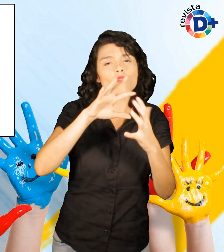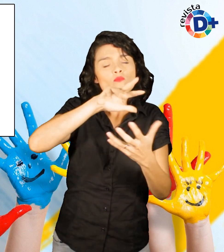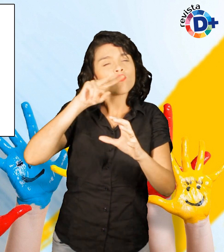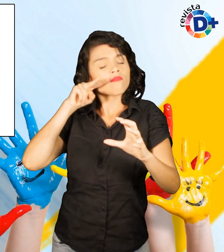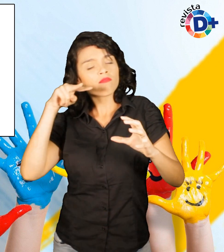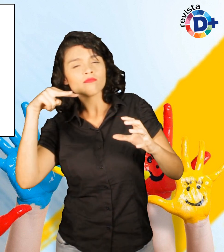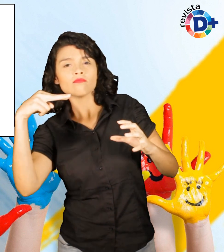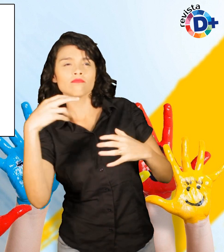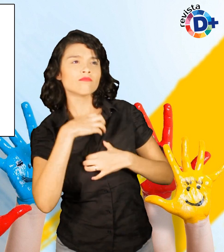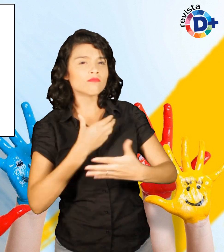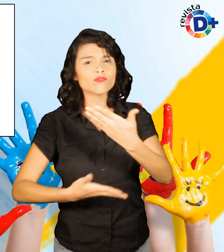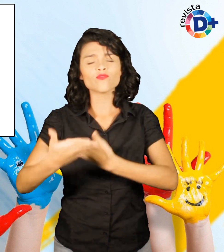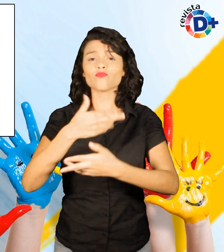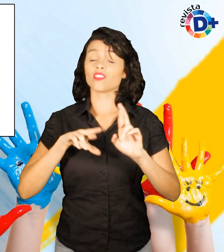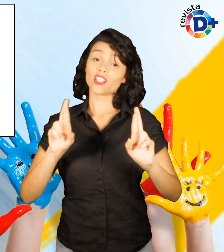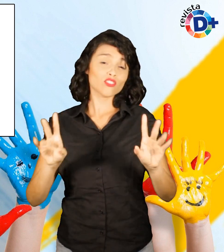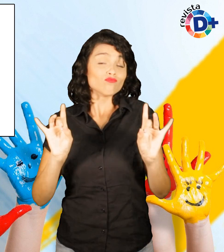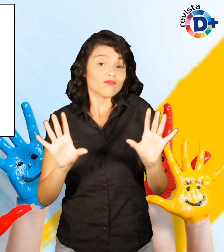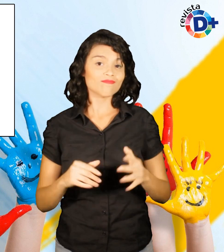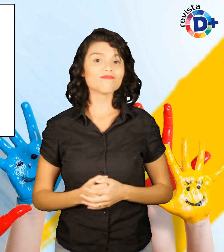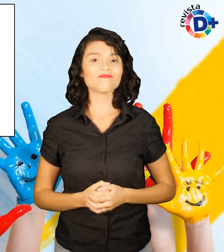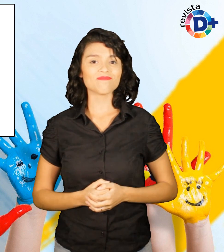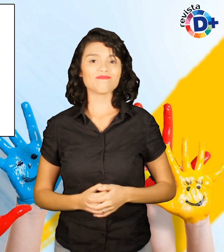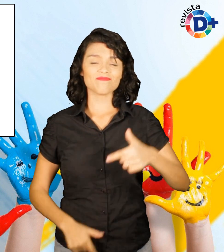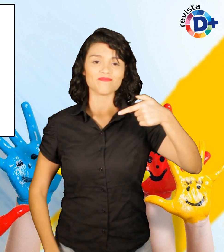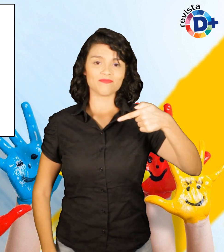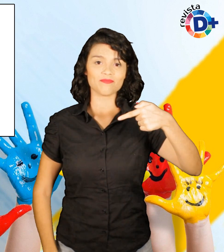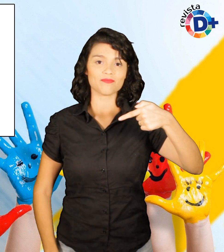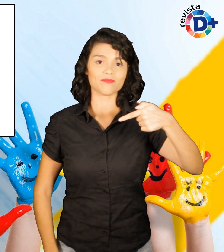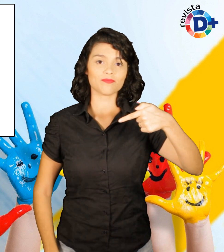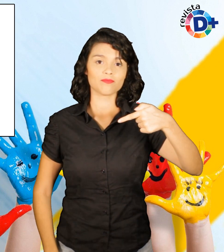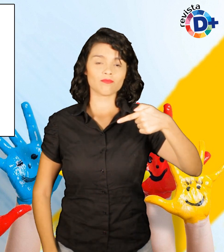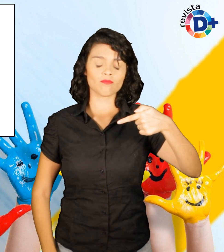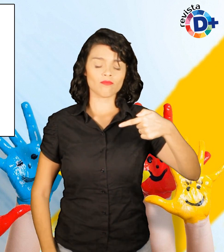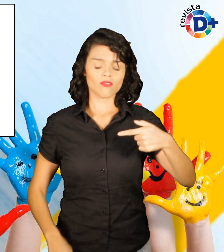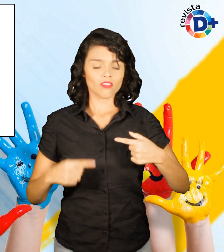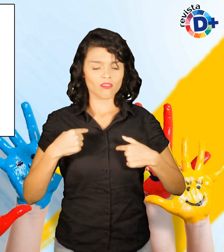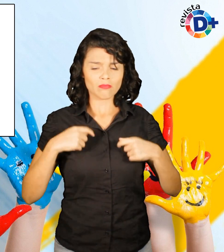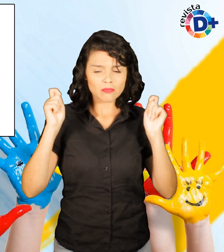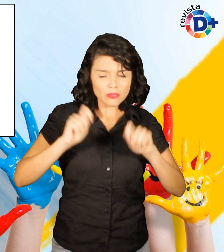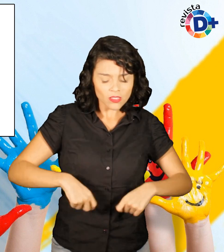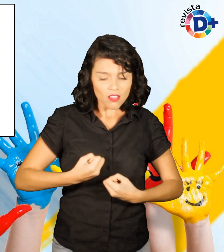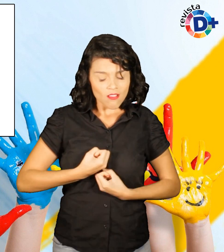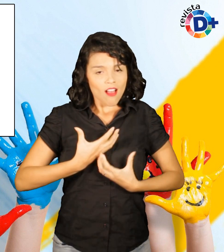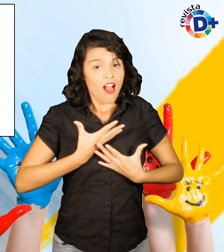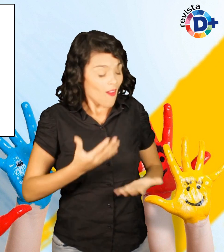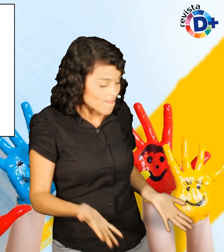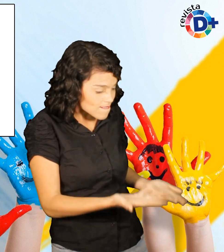outras pessoas. 7. Um dom a ser aprimorado. Crianças com autismo